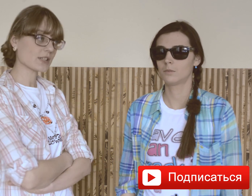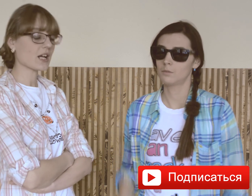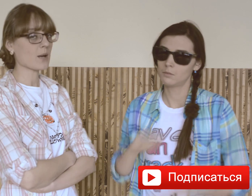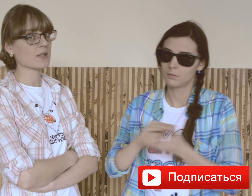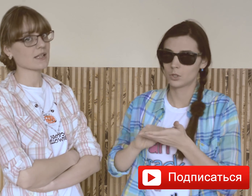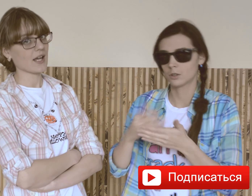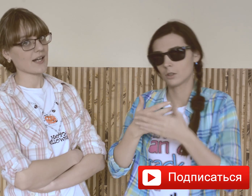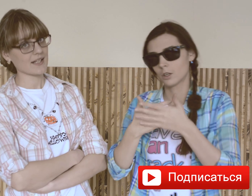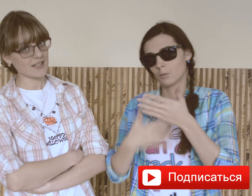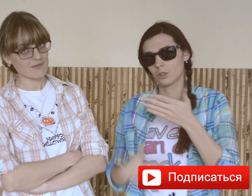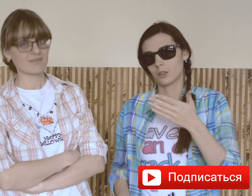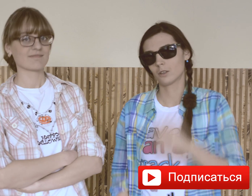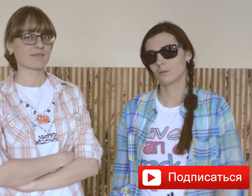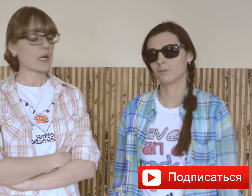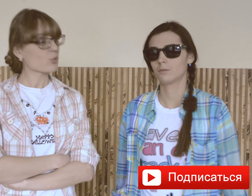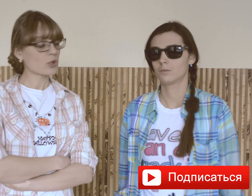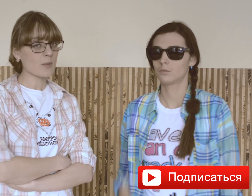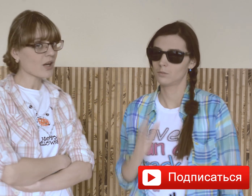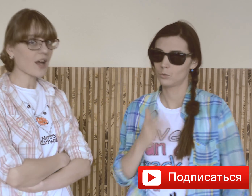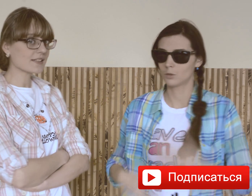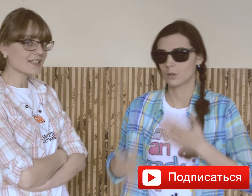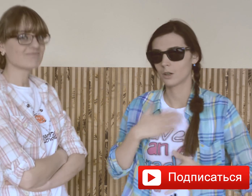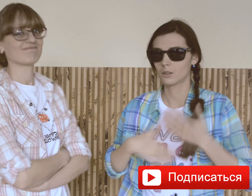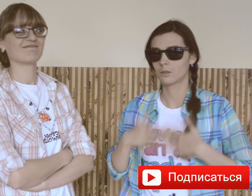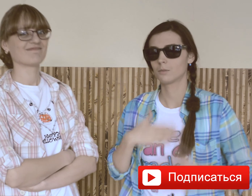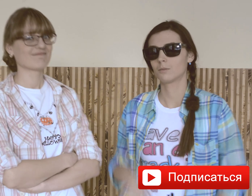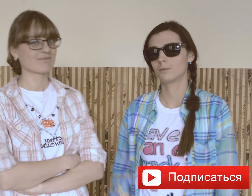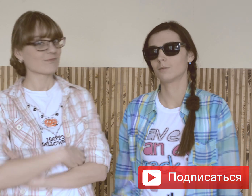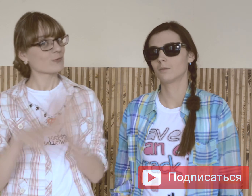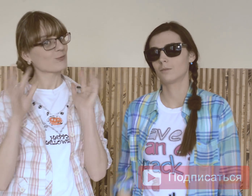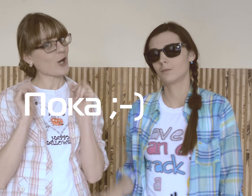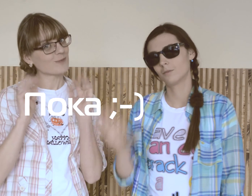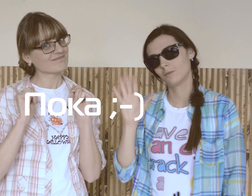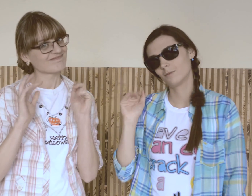пишите комментарии, будем рады. Пока!